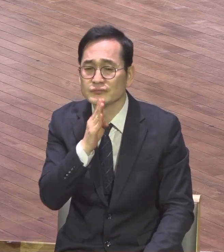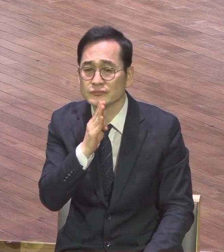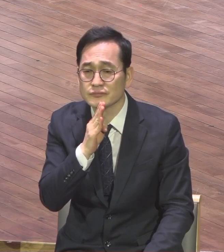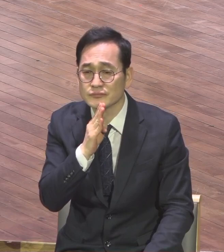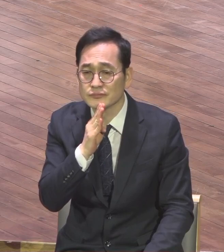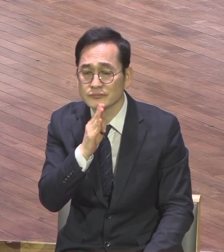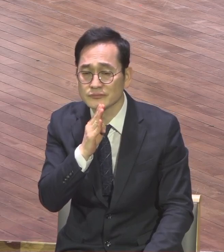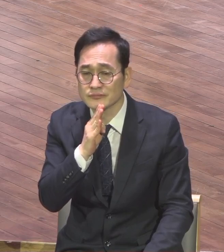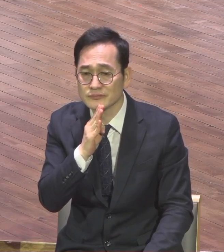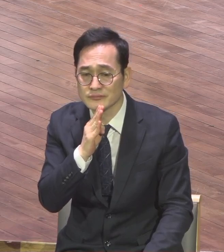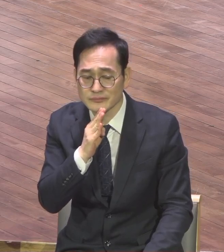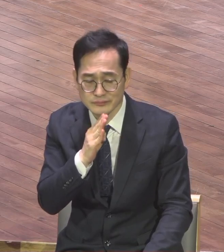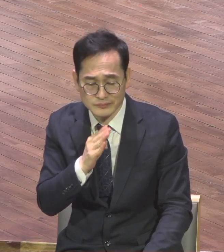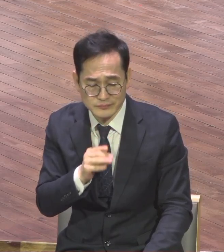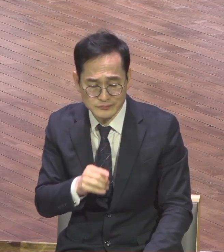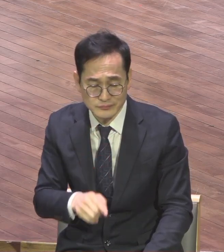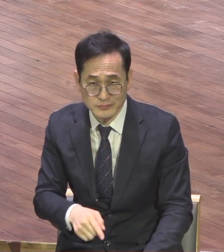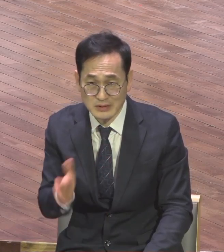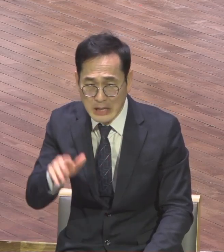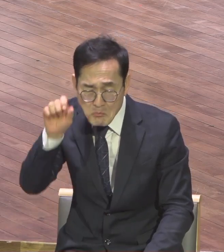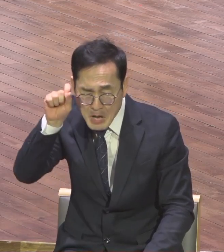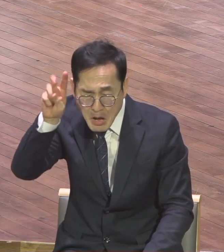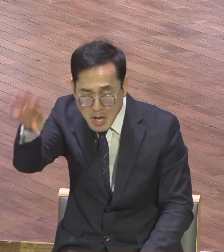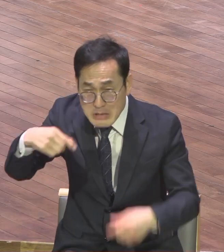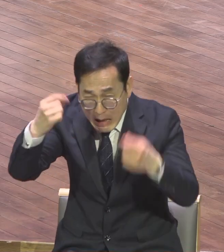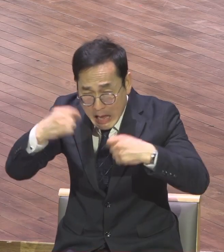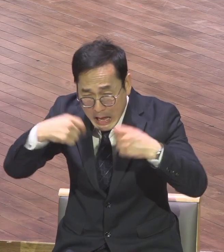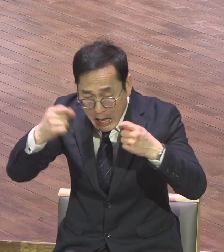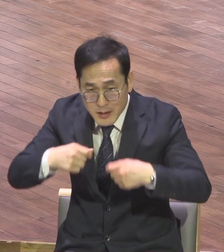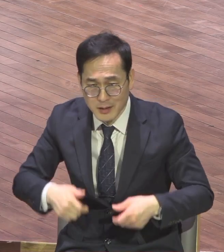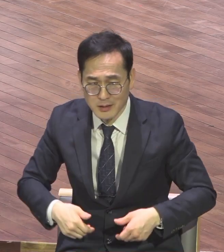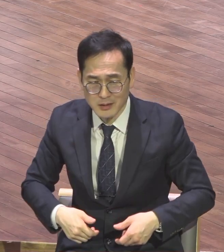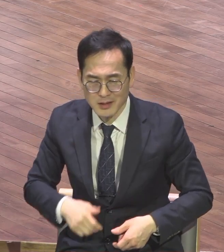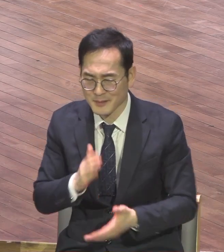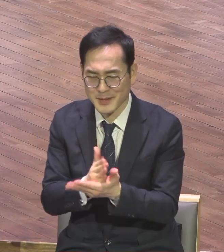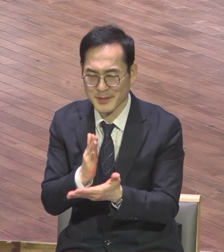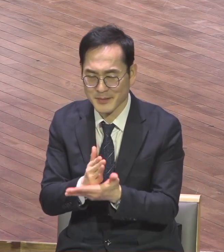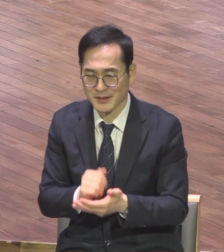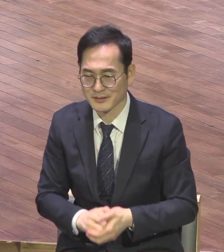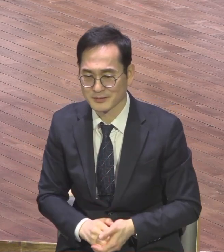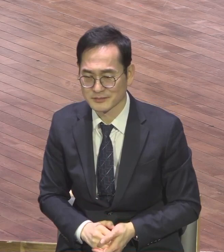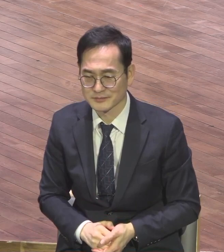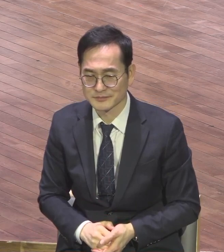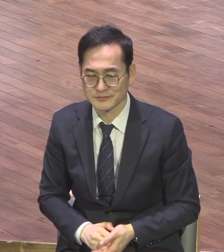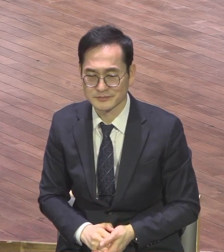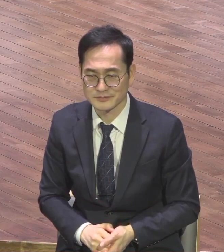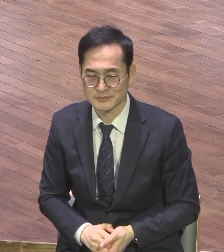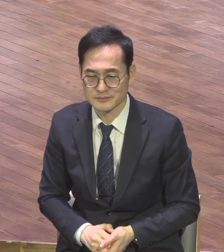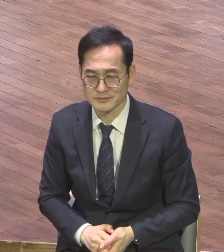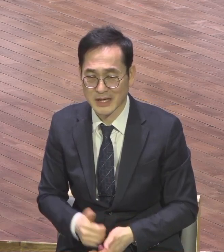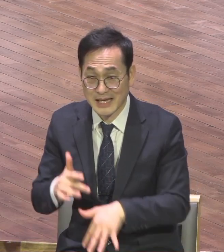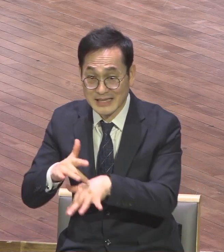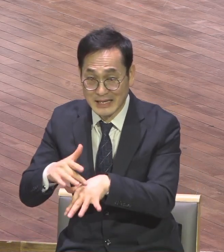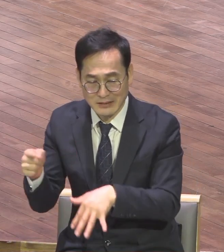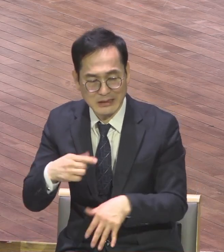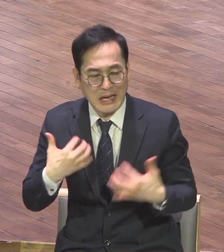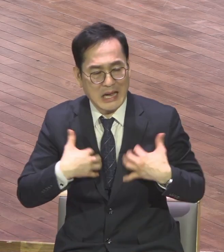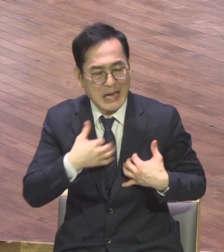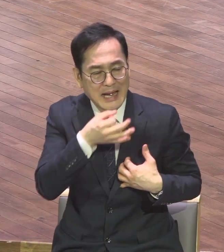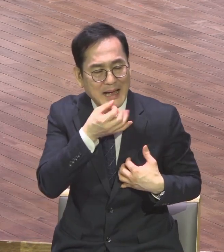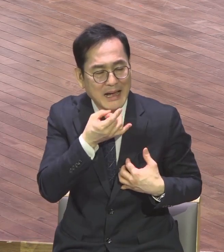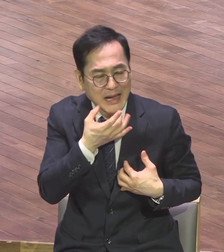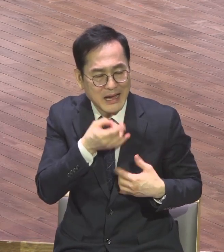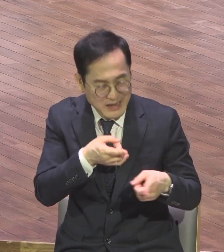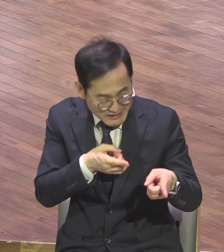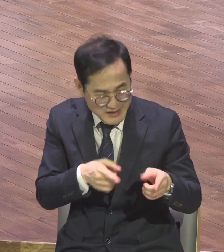그러나 그거 가지고 며칠 동안 울지 말라고. 그 사단 들어온다니까. 아 이거 안